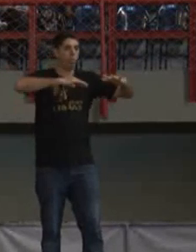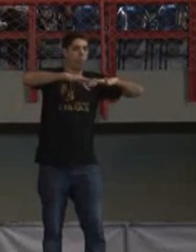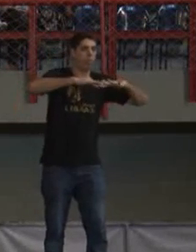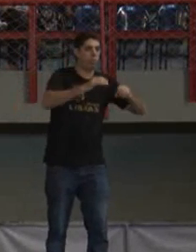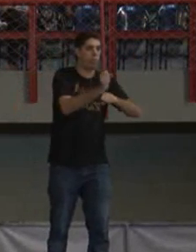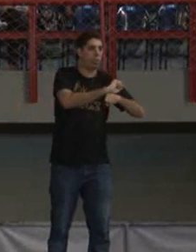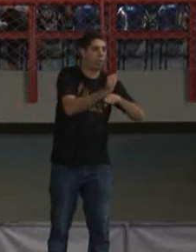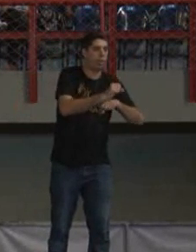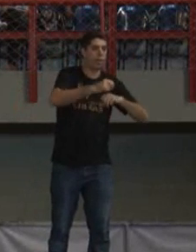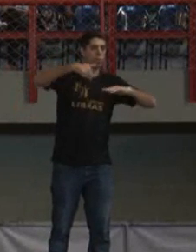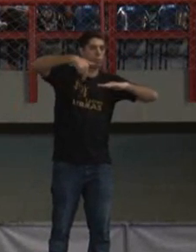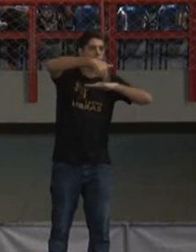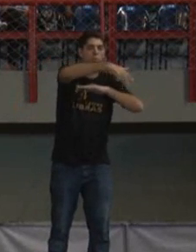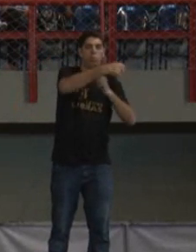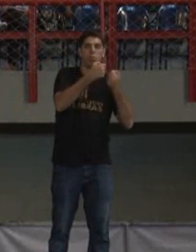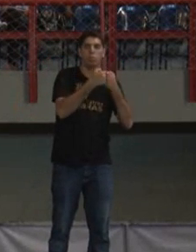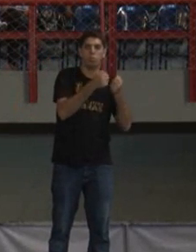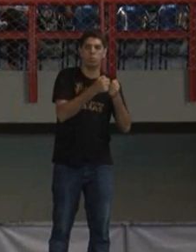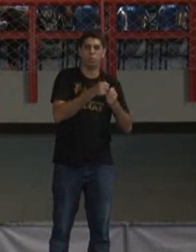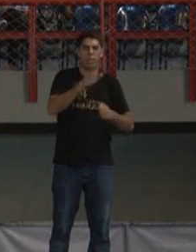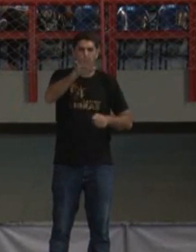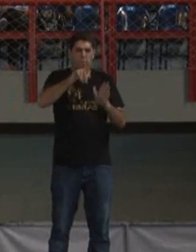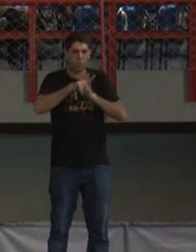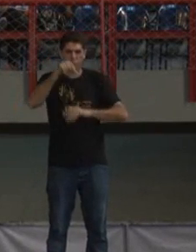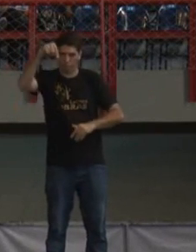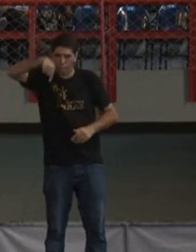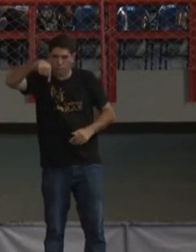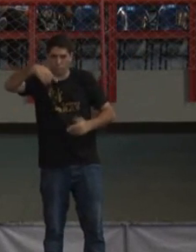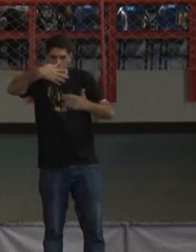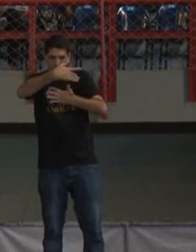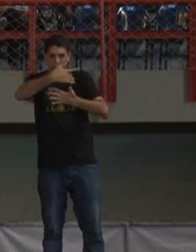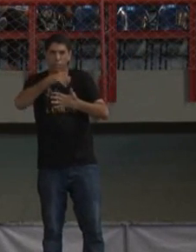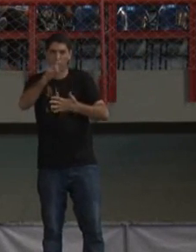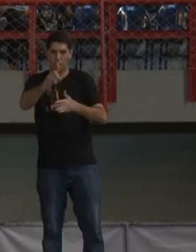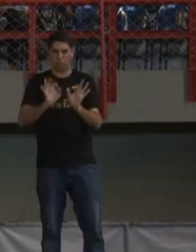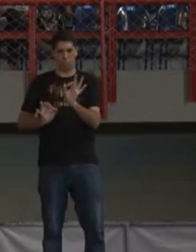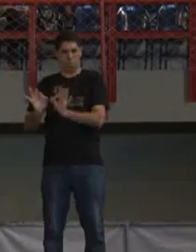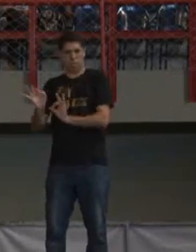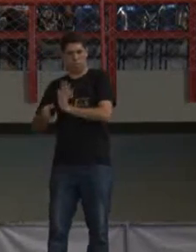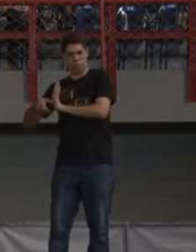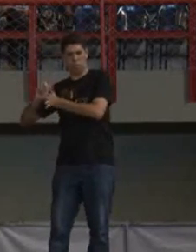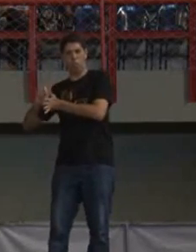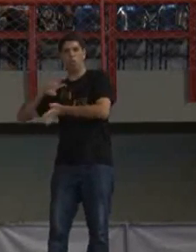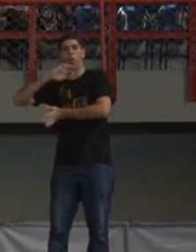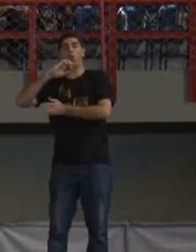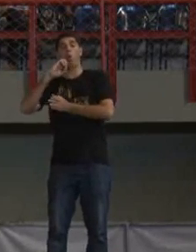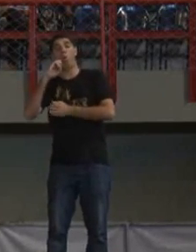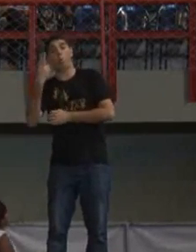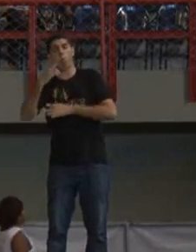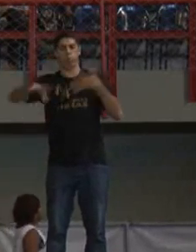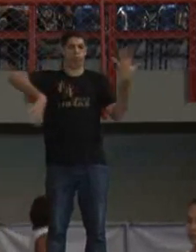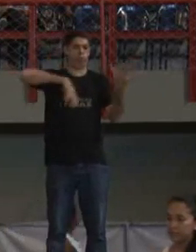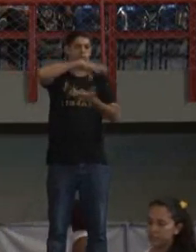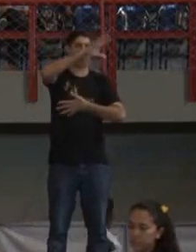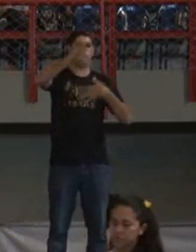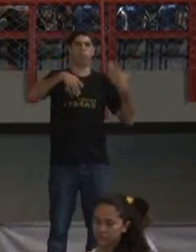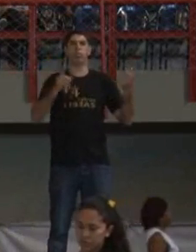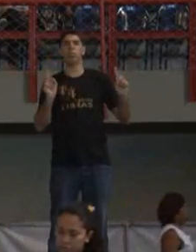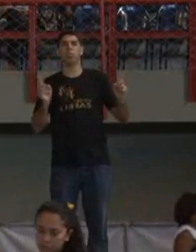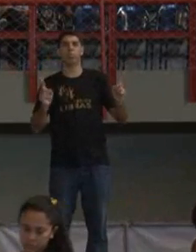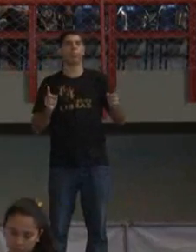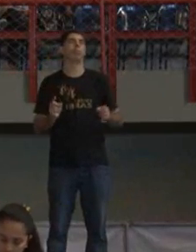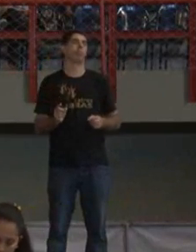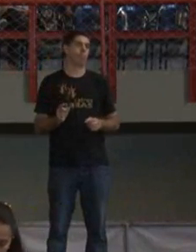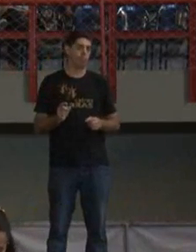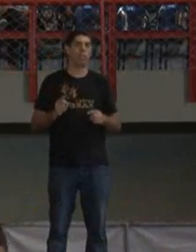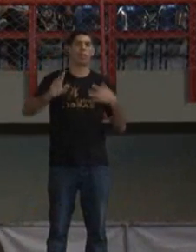cidade planejada, pessoal? A nossa cidade é planejada ou não? Longe de ser planejada. Nós temos que administrar